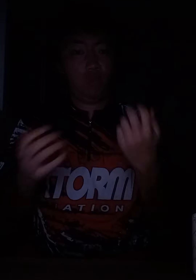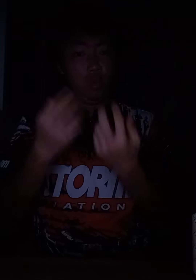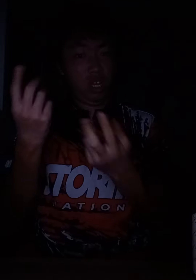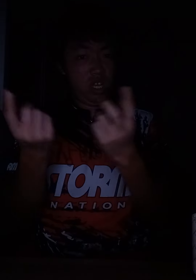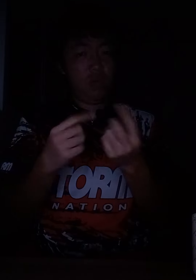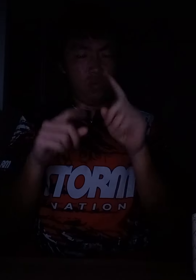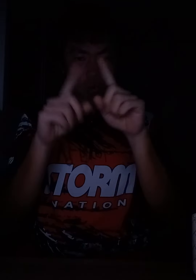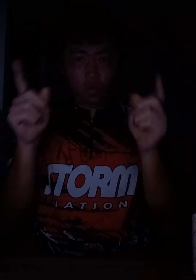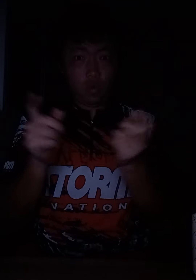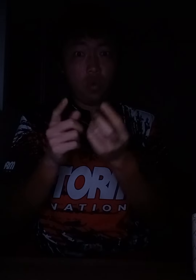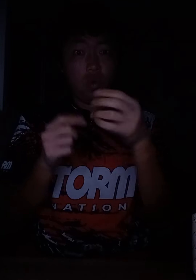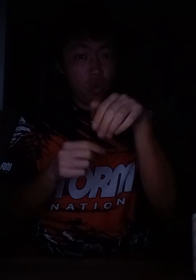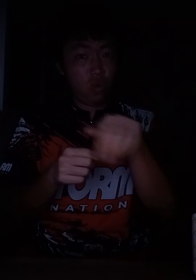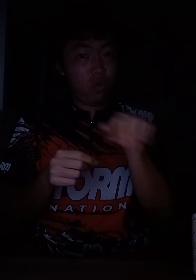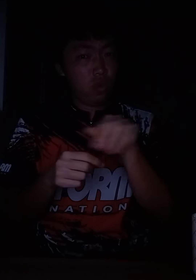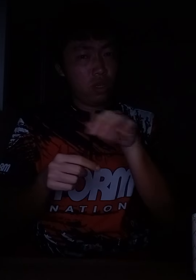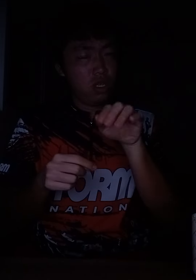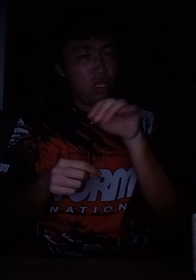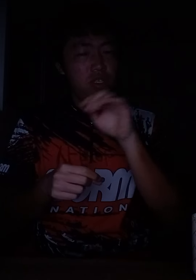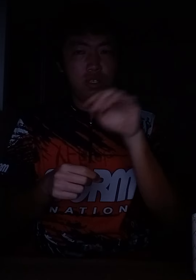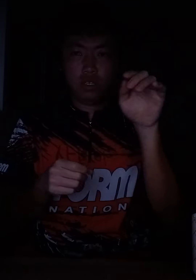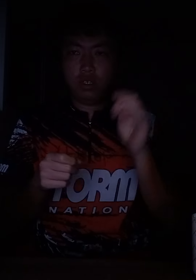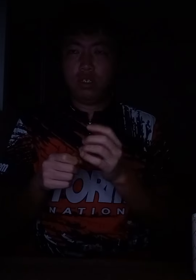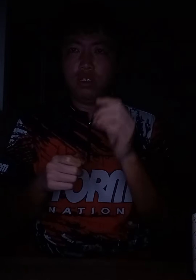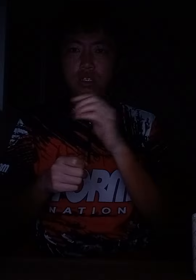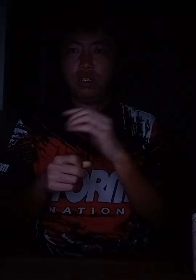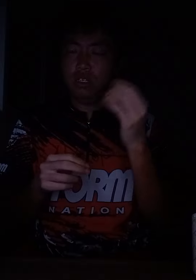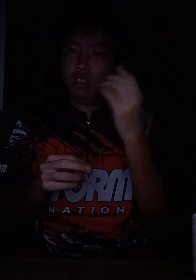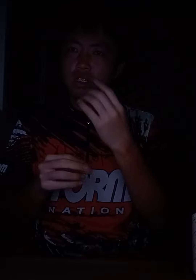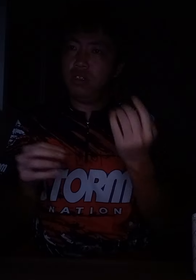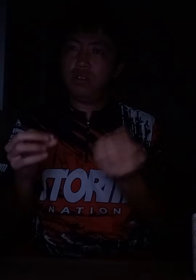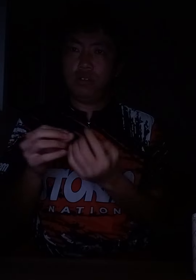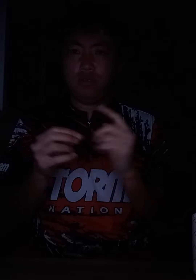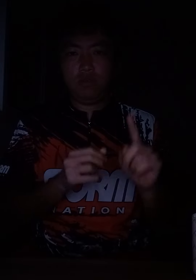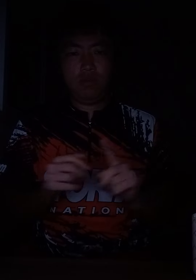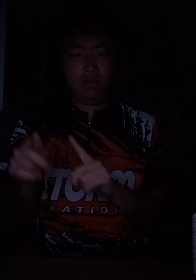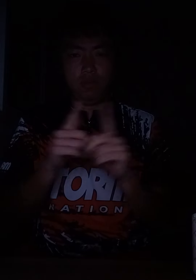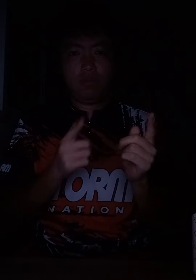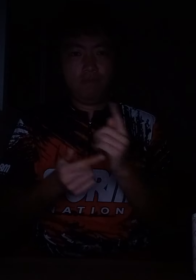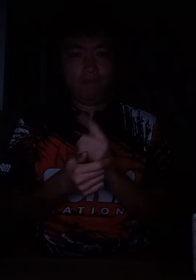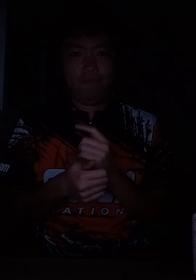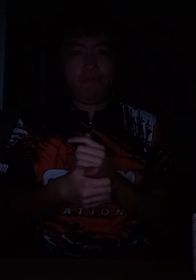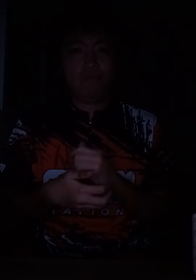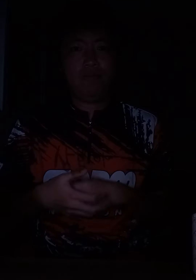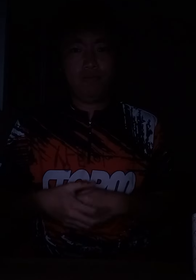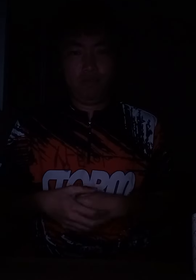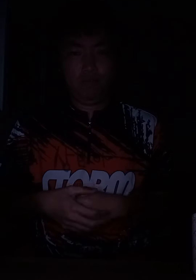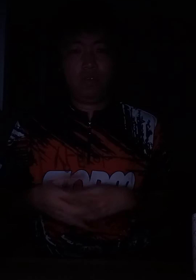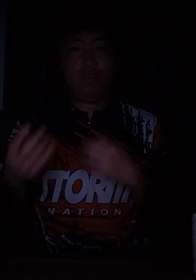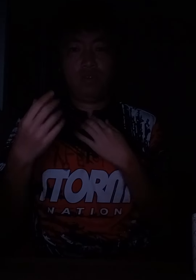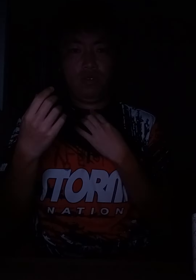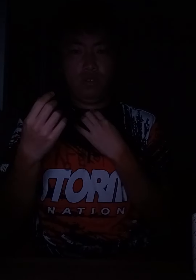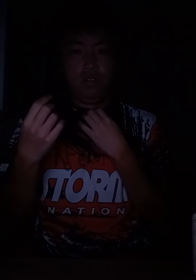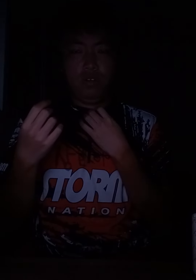샌드위치 패널 구조여서 소방당국은 진화에 어려움을 겪은 것으로 전해졌습니다. 불이 난 회사는 직원이 모두